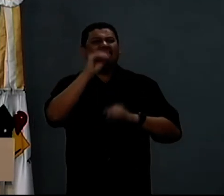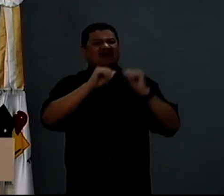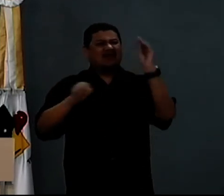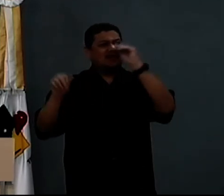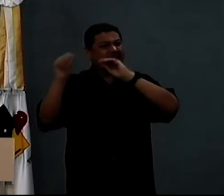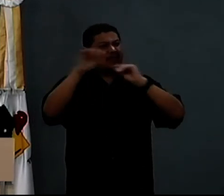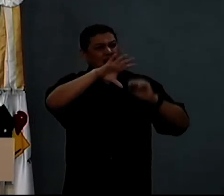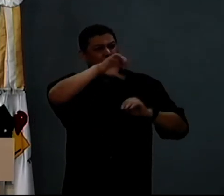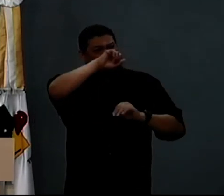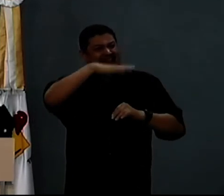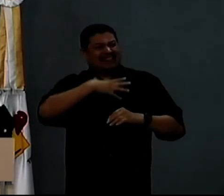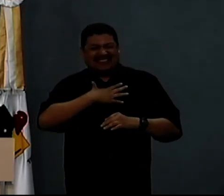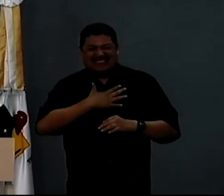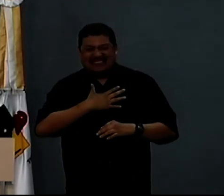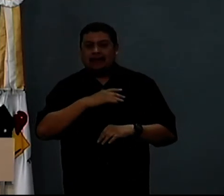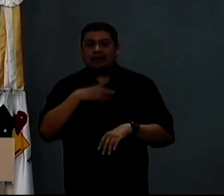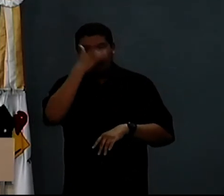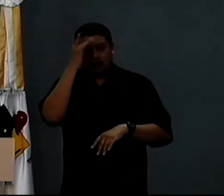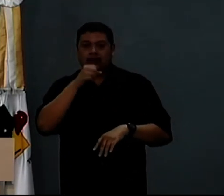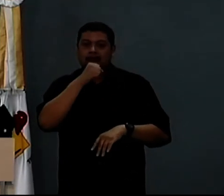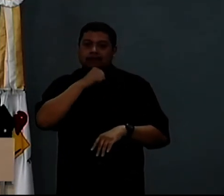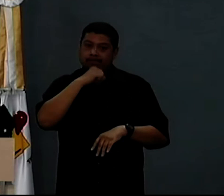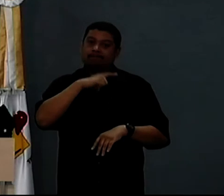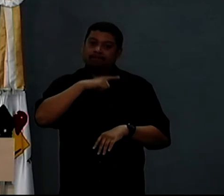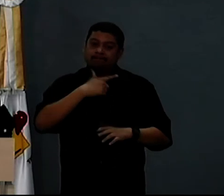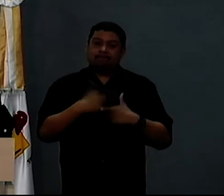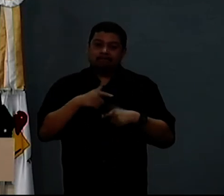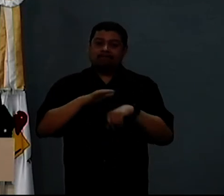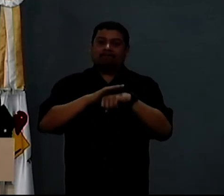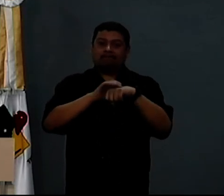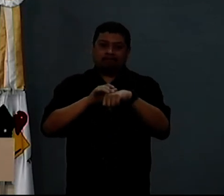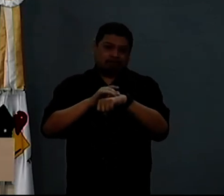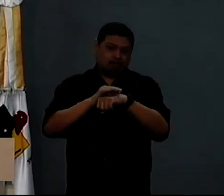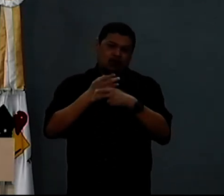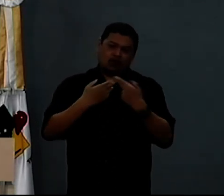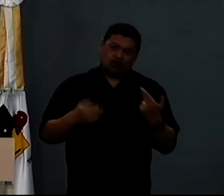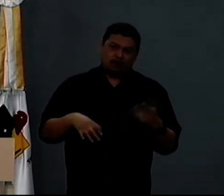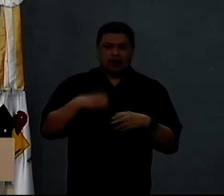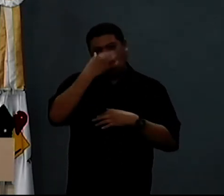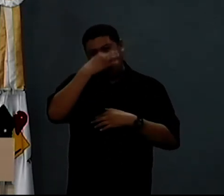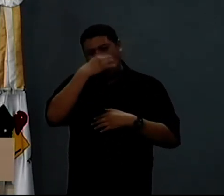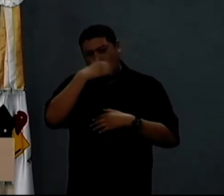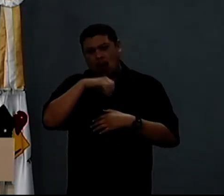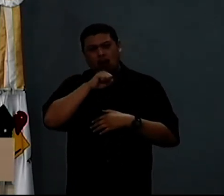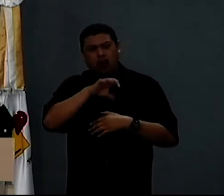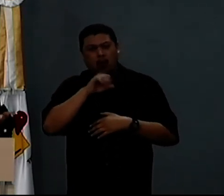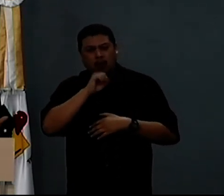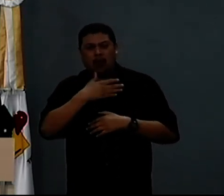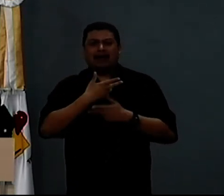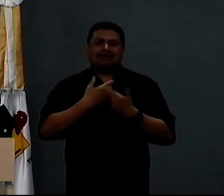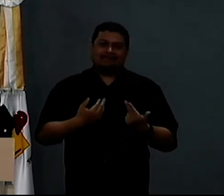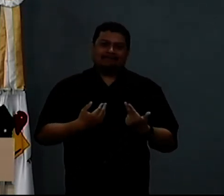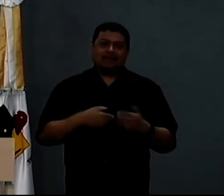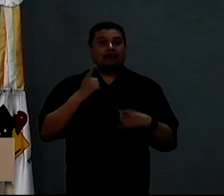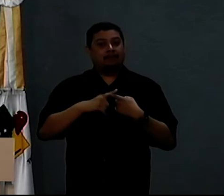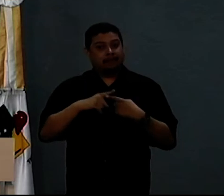muitos moradores idosos ali, está tendo várias situações que são de doença, rinite, é muita tosse, muita gripe, haja visto que nós estamos nessa